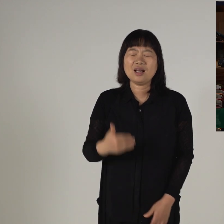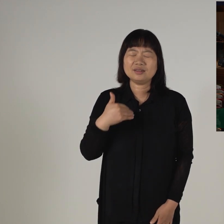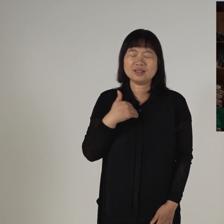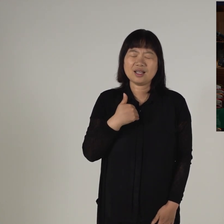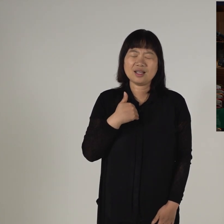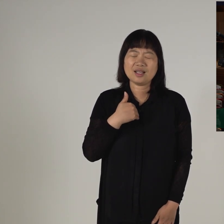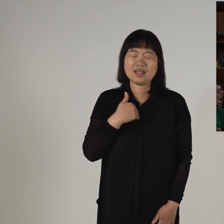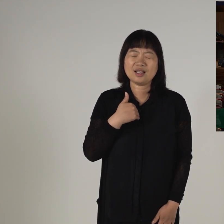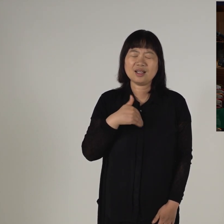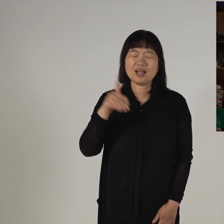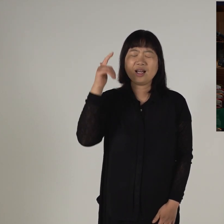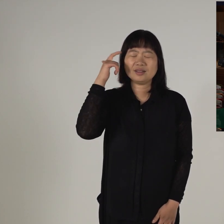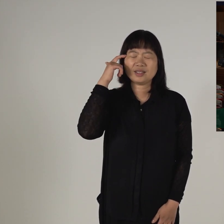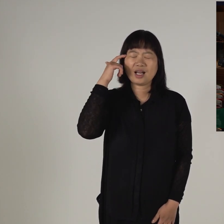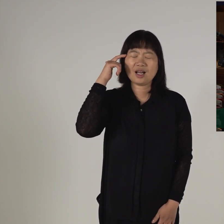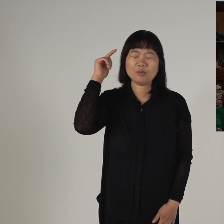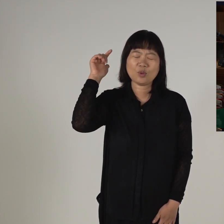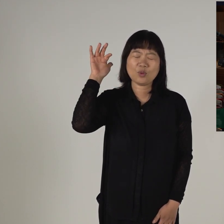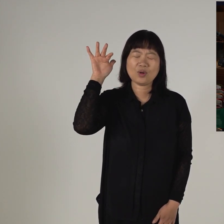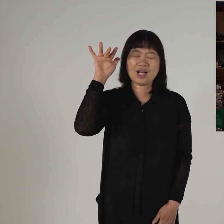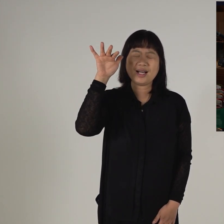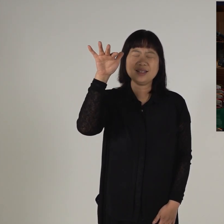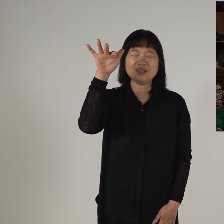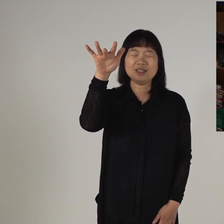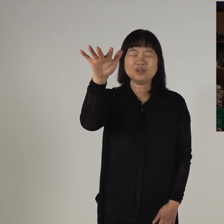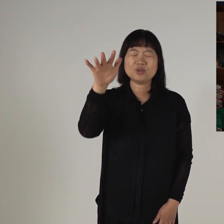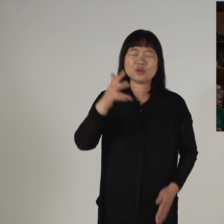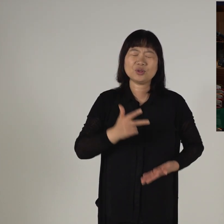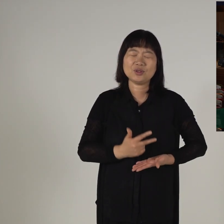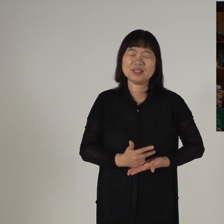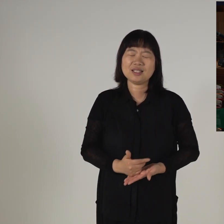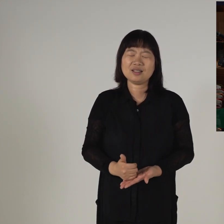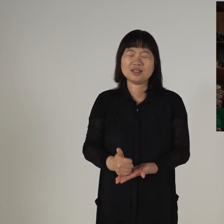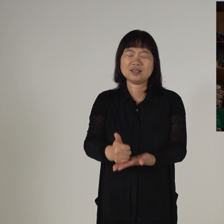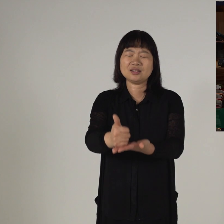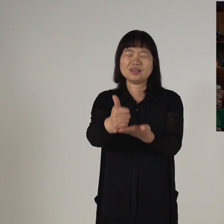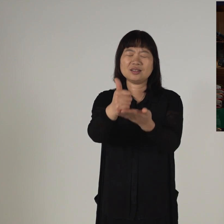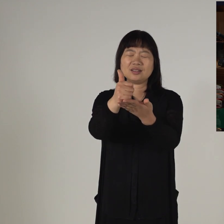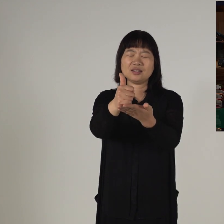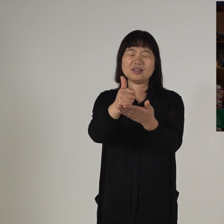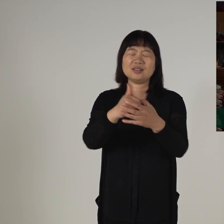그주시라. 내 삶 어린 주님